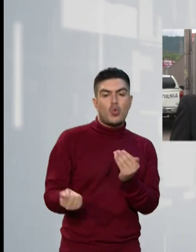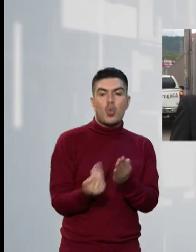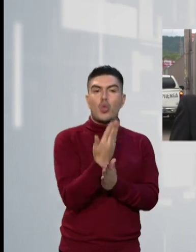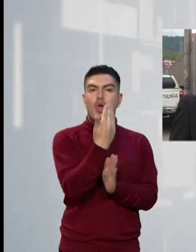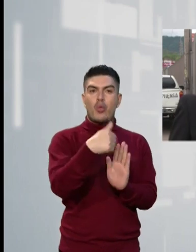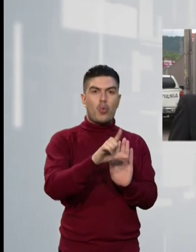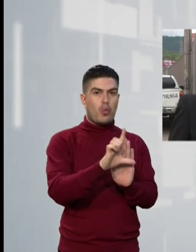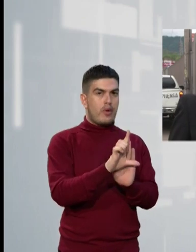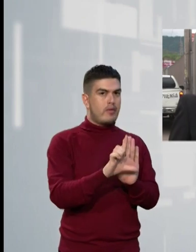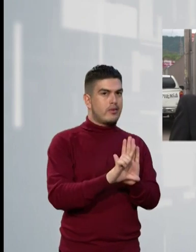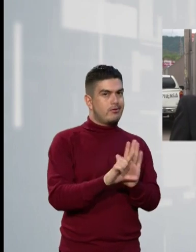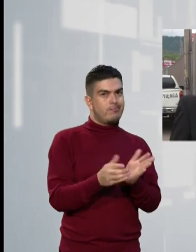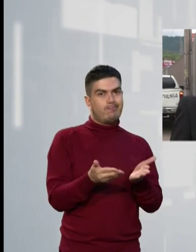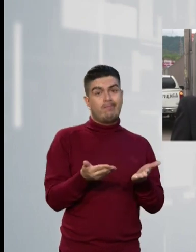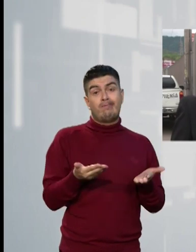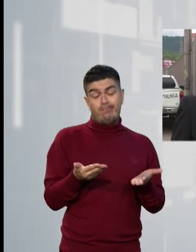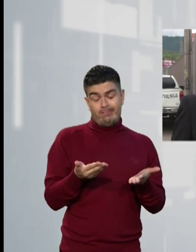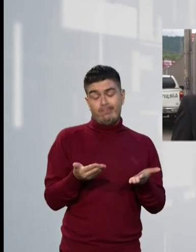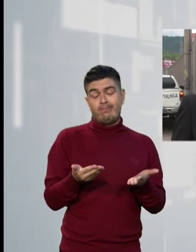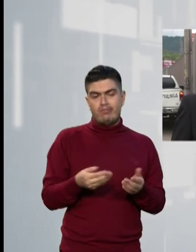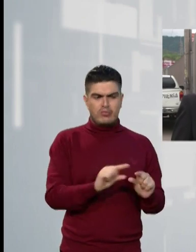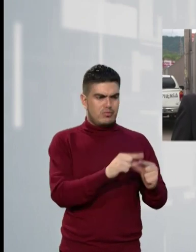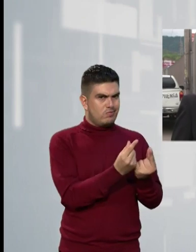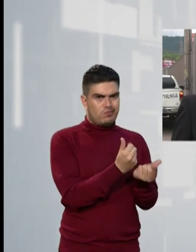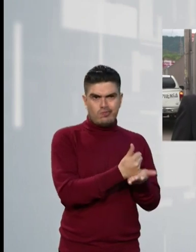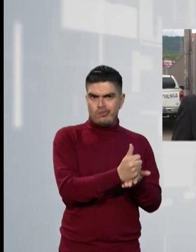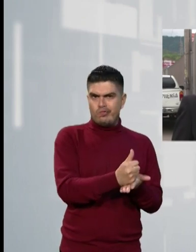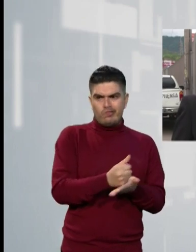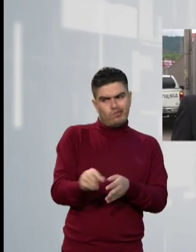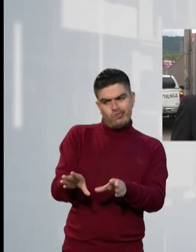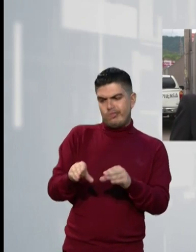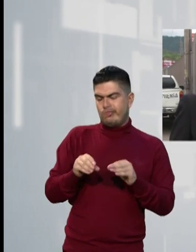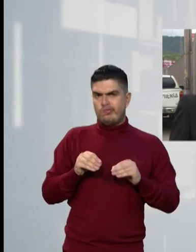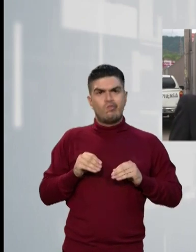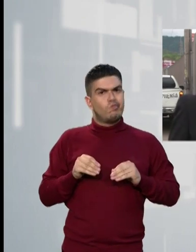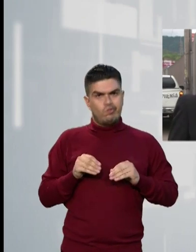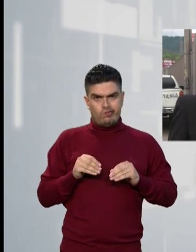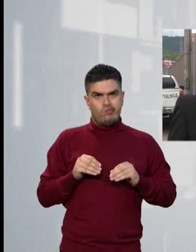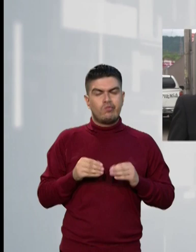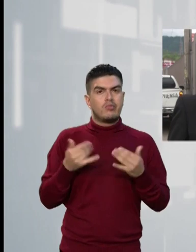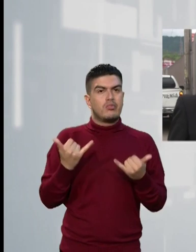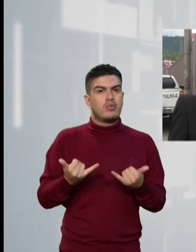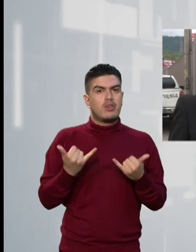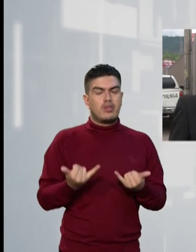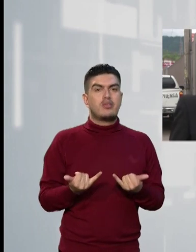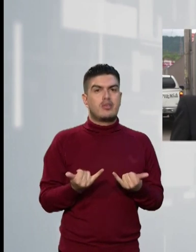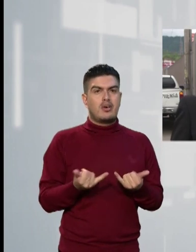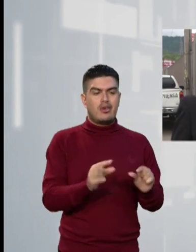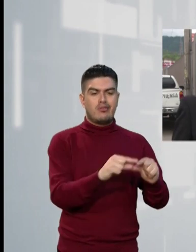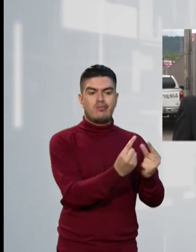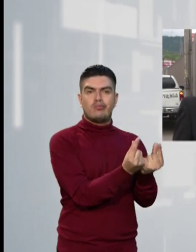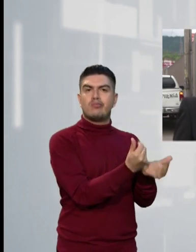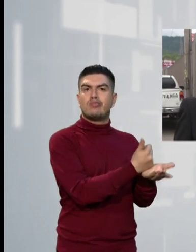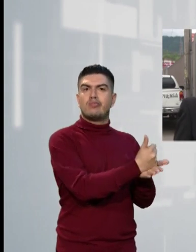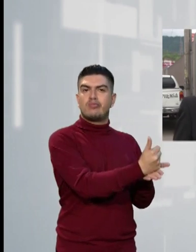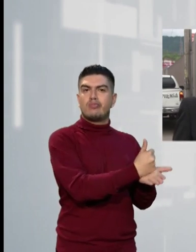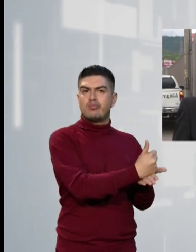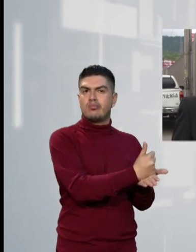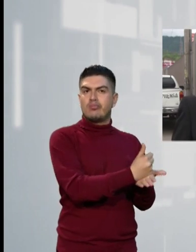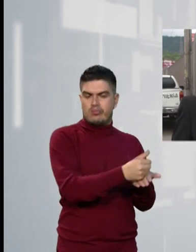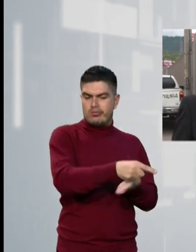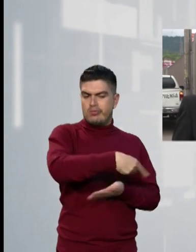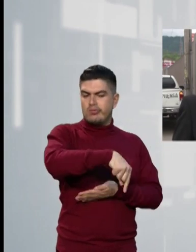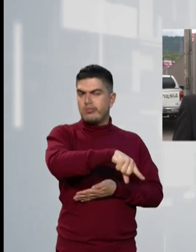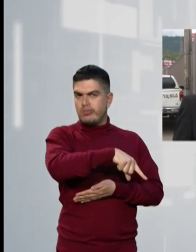hechos concretos que partido nacional está remarcando y sobre los cuales ya la oposición política en Honduras ha